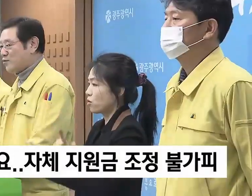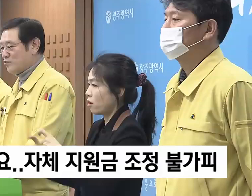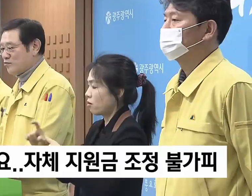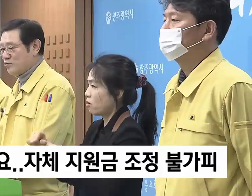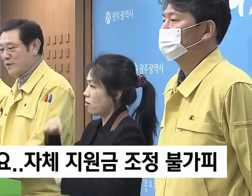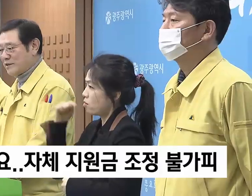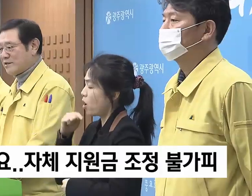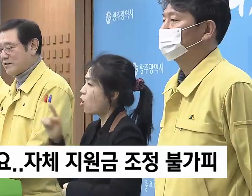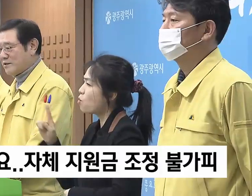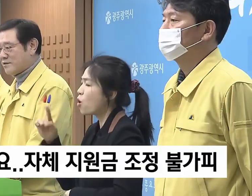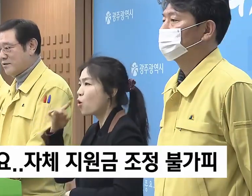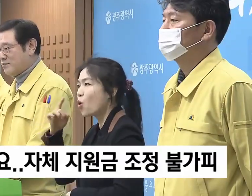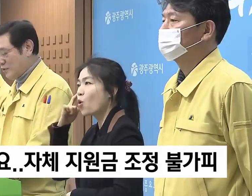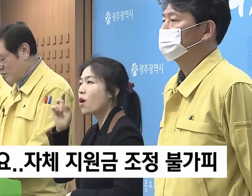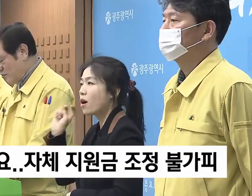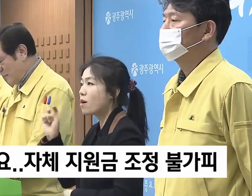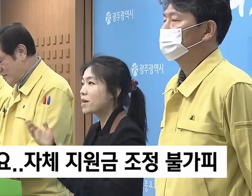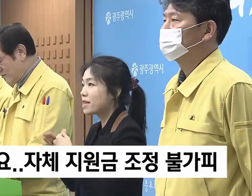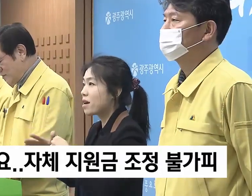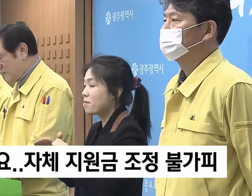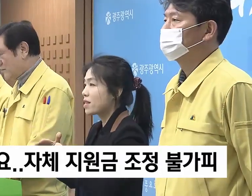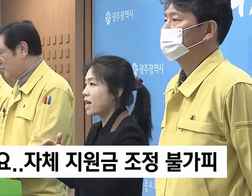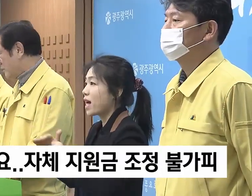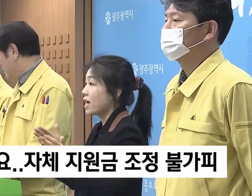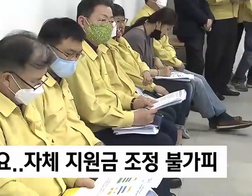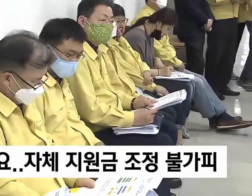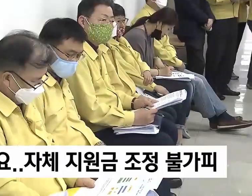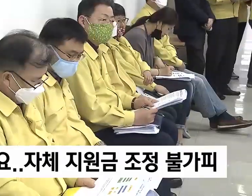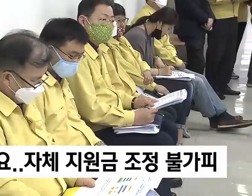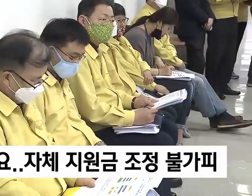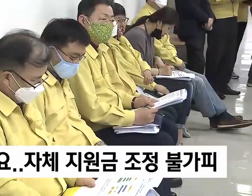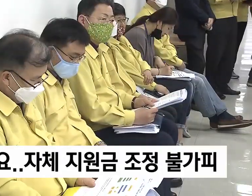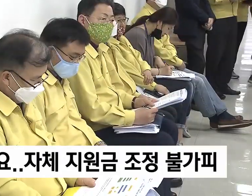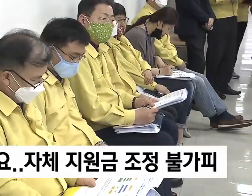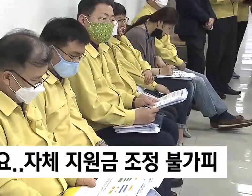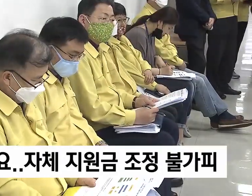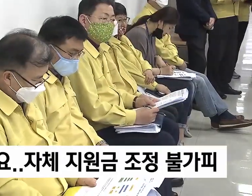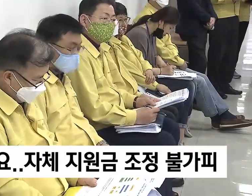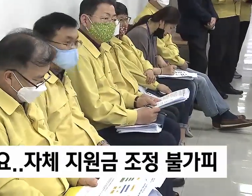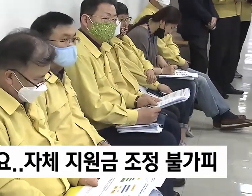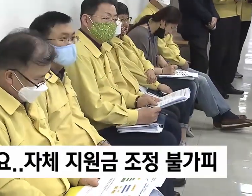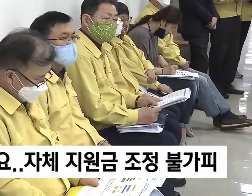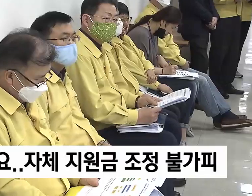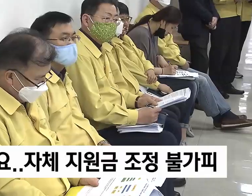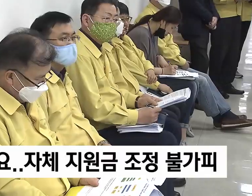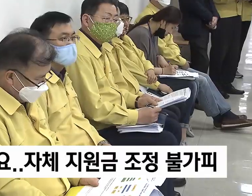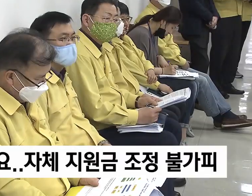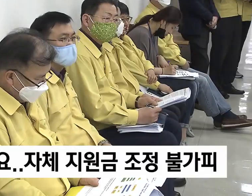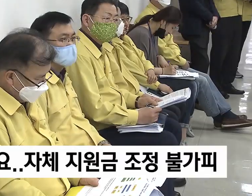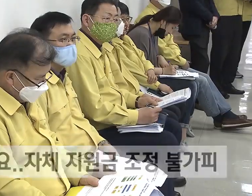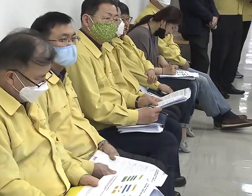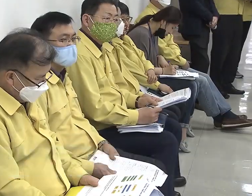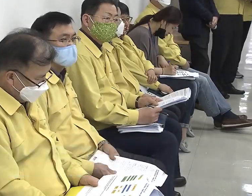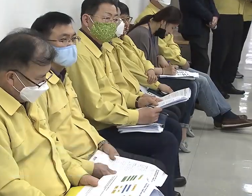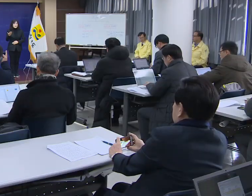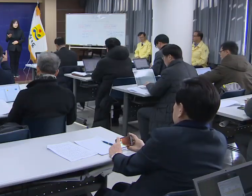마련에 최소 500억 원 이상의 추가 예산 수요가 발생하면서 자체 지원금에 대한 조정이